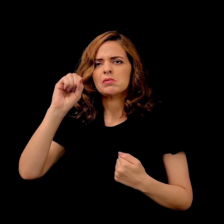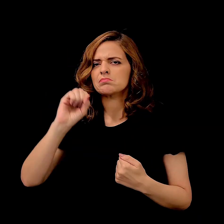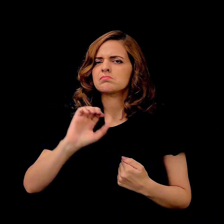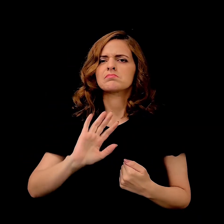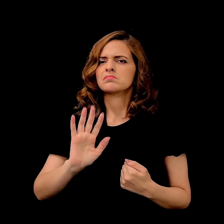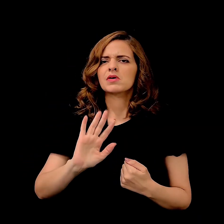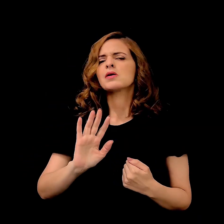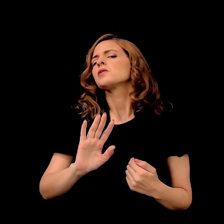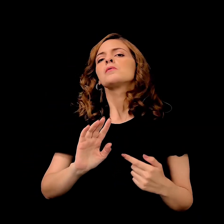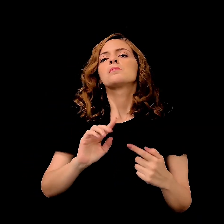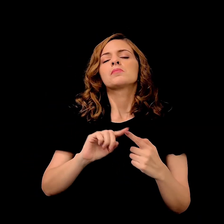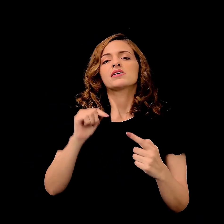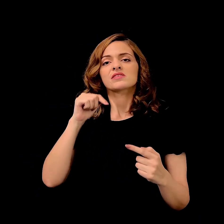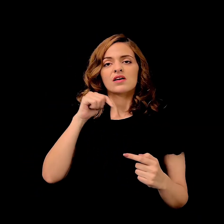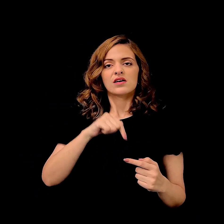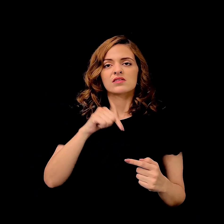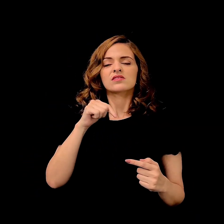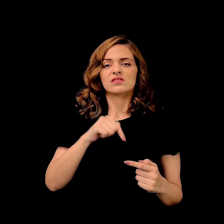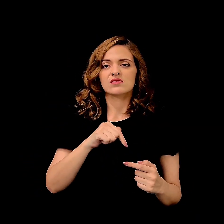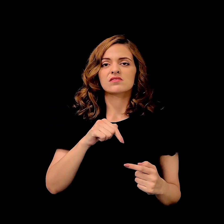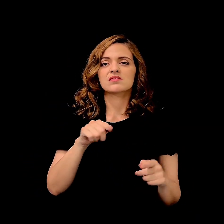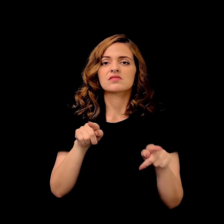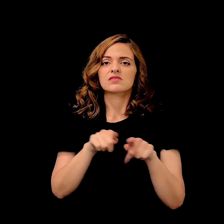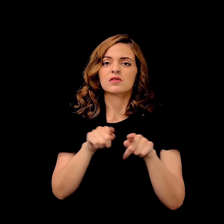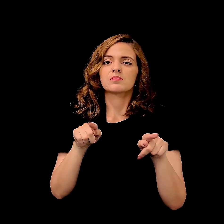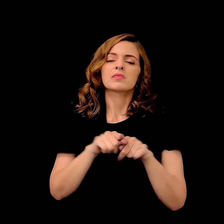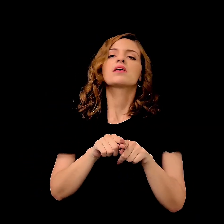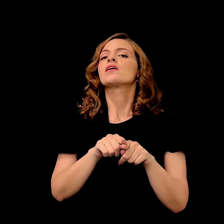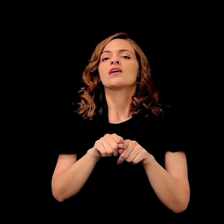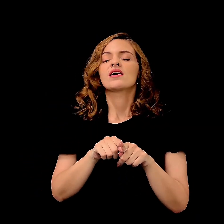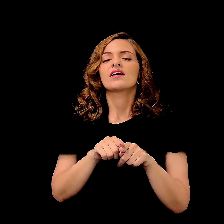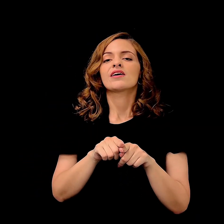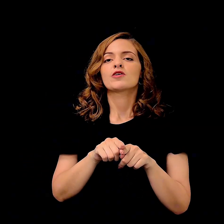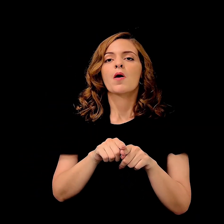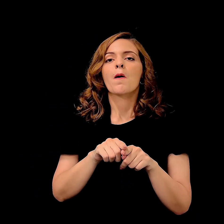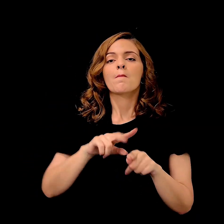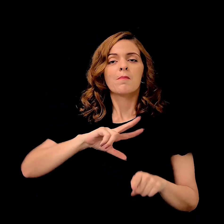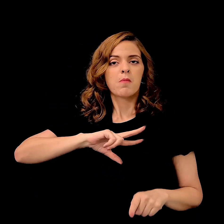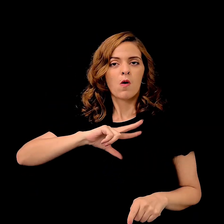também em Chelas, em Lisboa, nós vamos ter